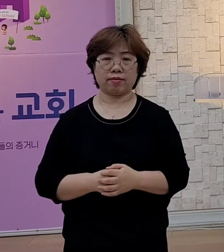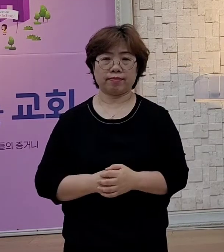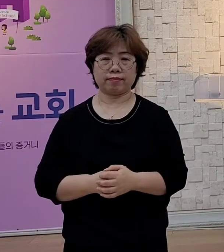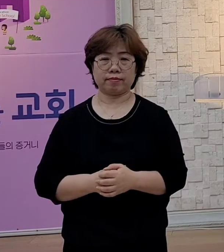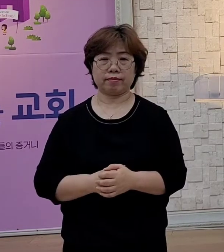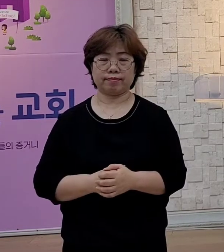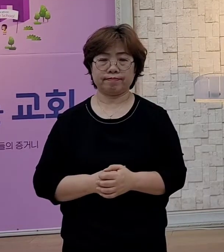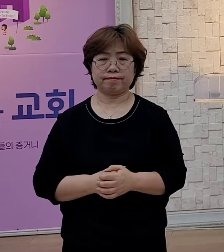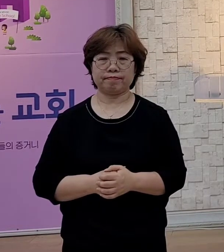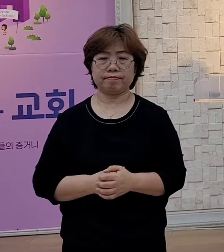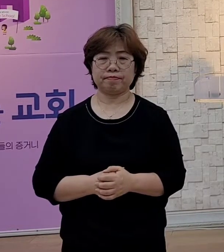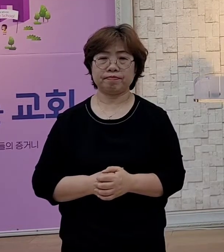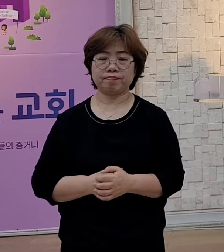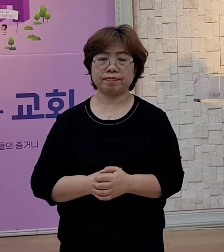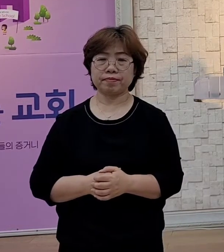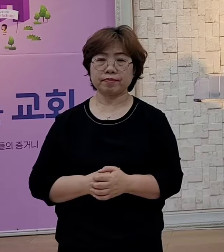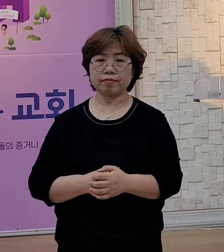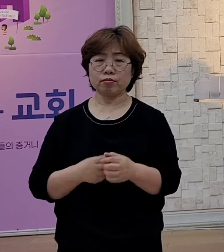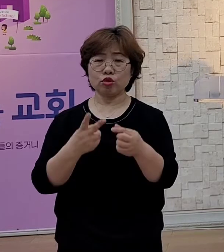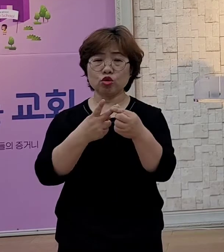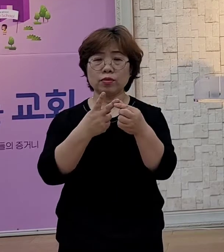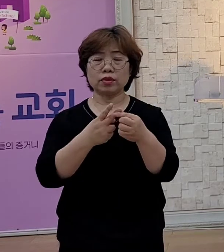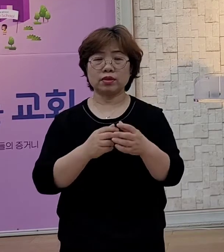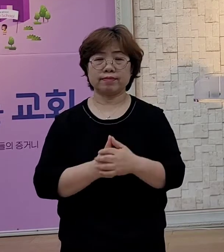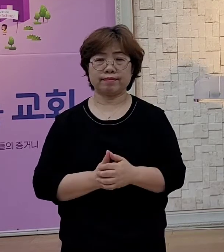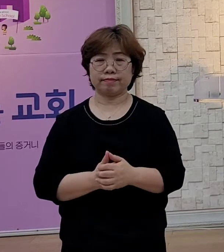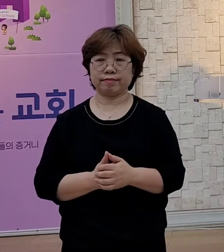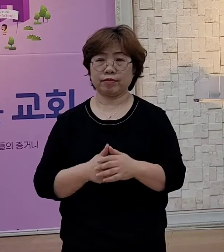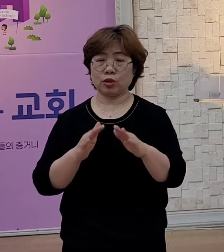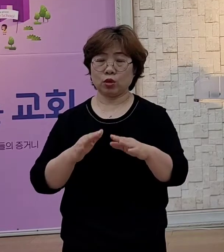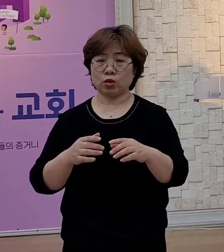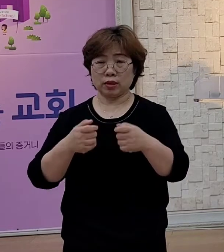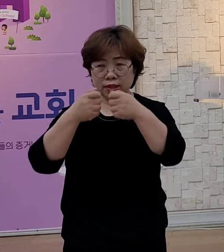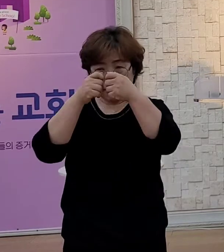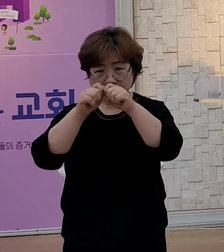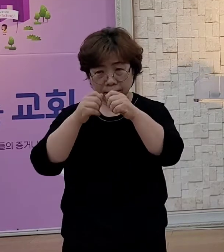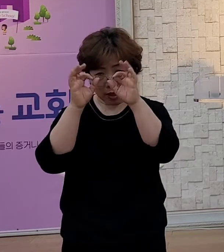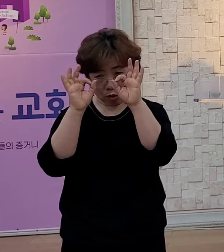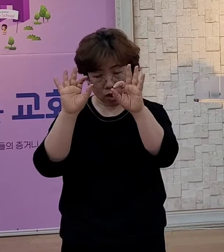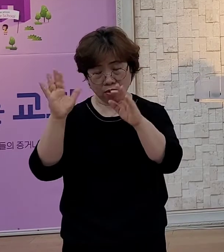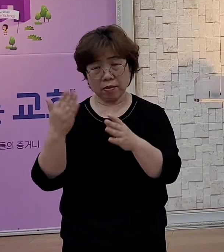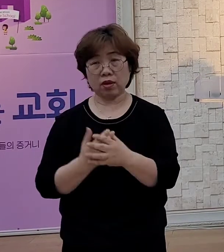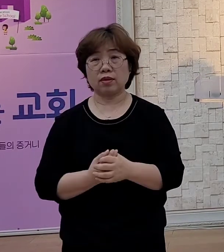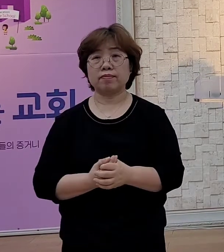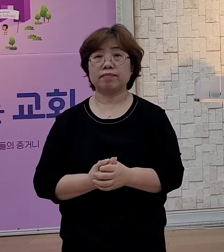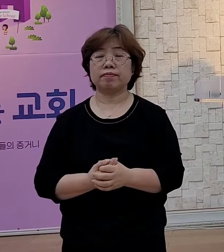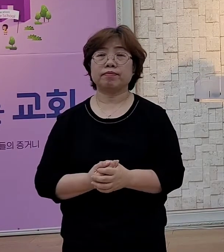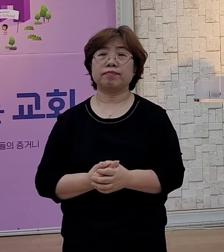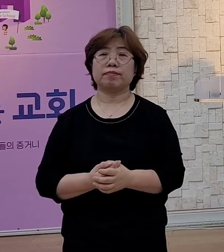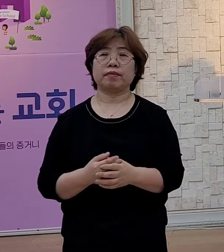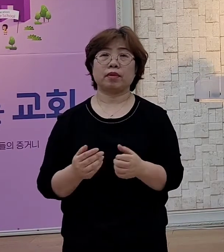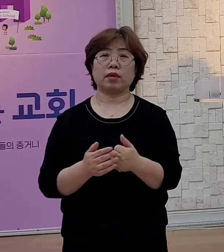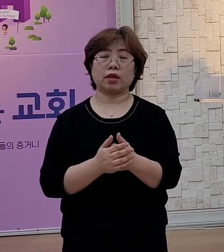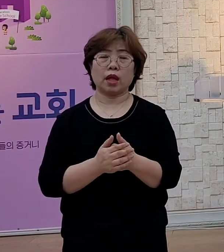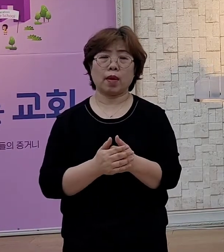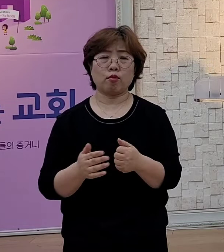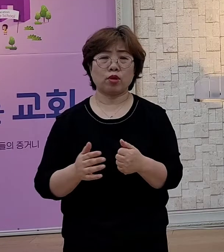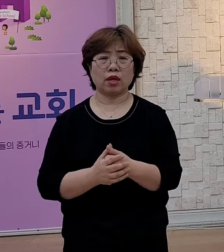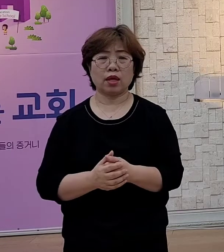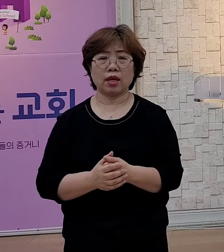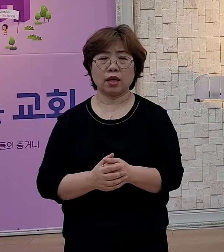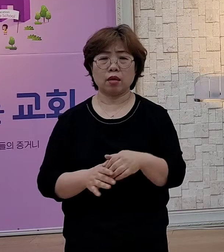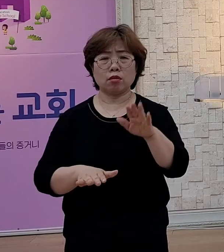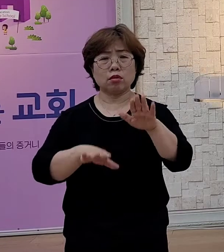있다라는 것. 자, 두 번째로 오늘 우리가 살펴야 될 부분이 뭐냐면 그래서 도대체 그럼